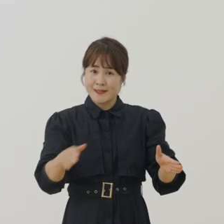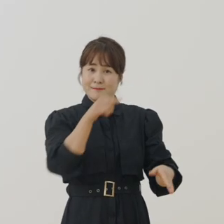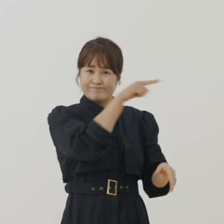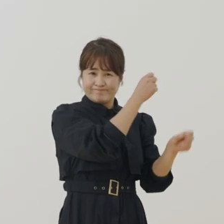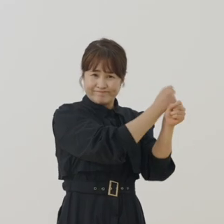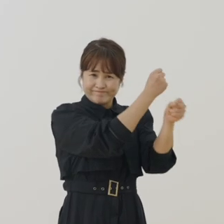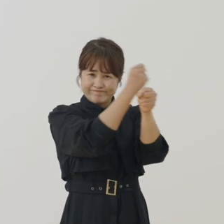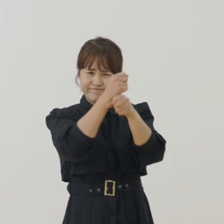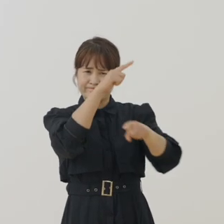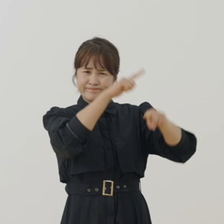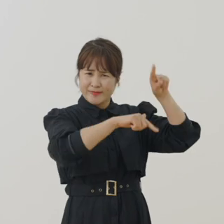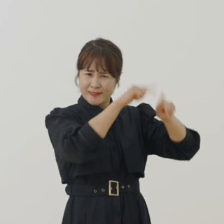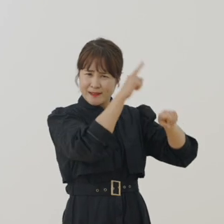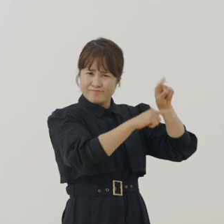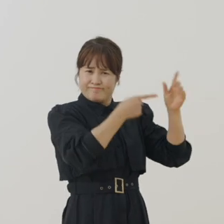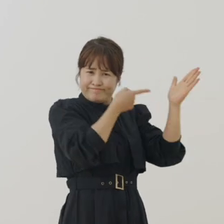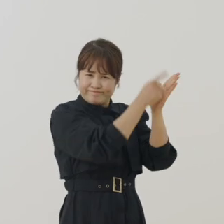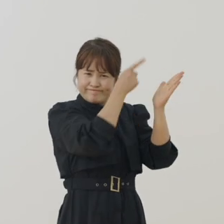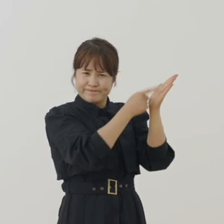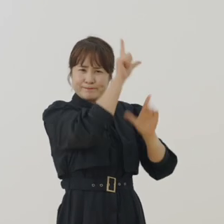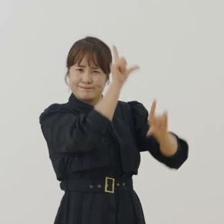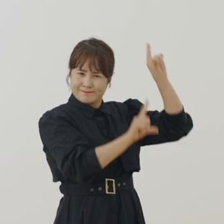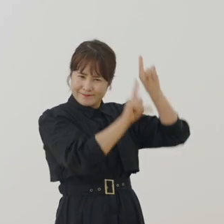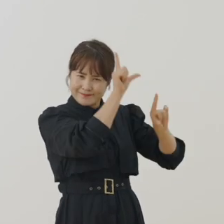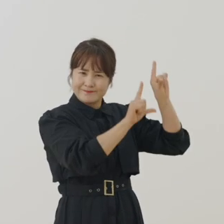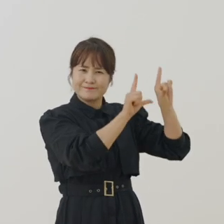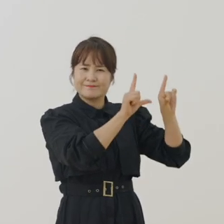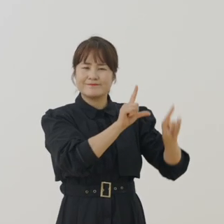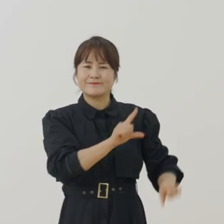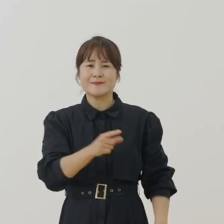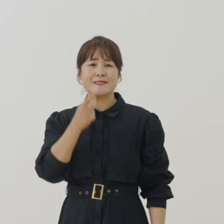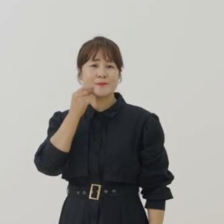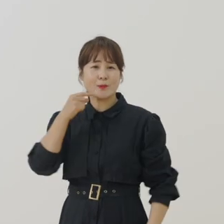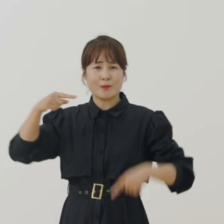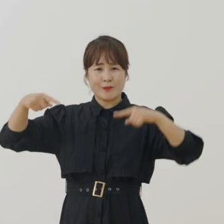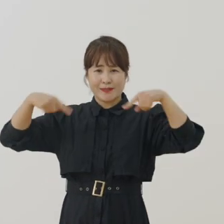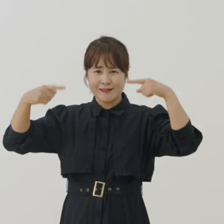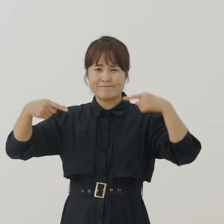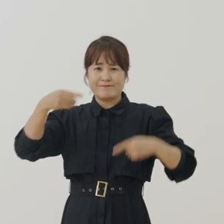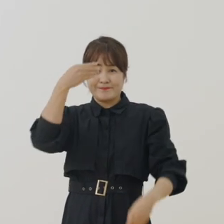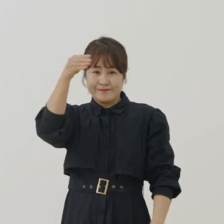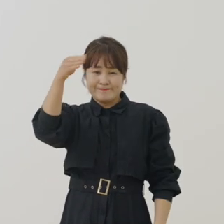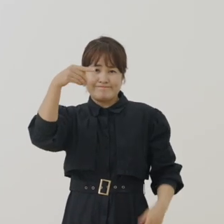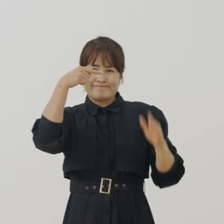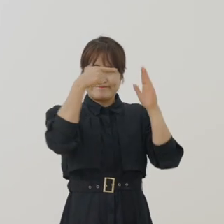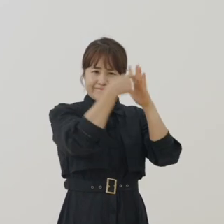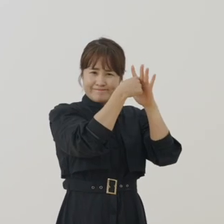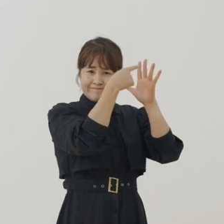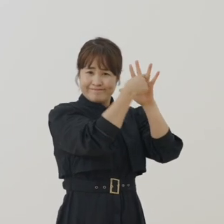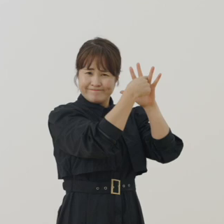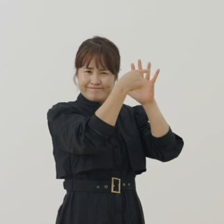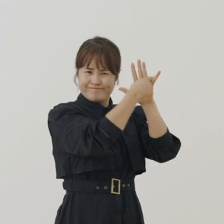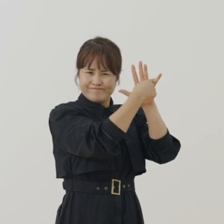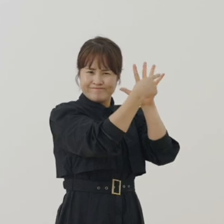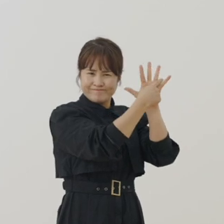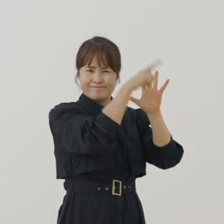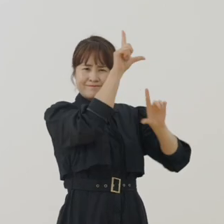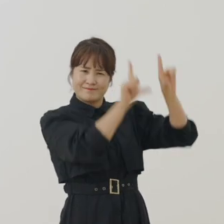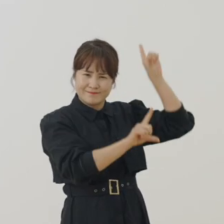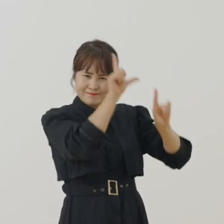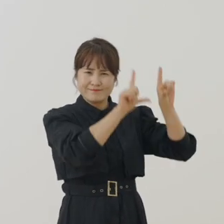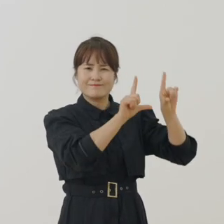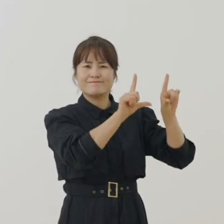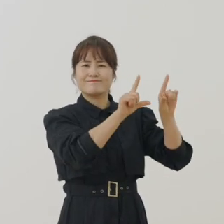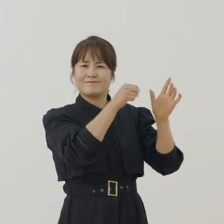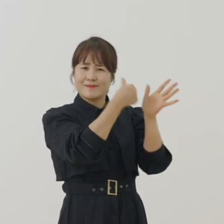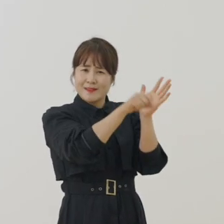6번째 방입니다. 이 작품들은 나무를 끌로 쪼아서 나타내는 모양, 종이 위에 붓으로 악교를